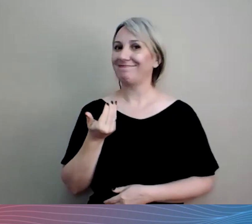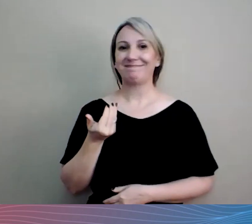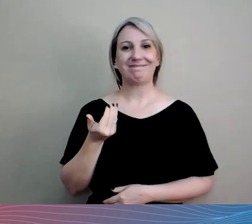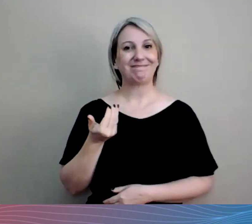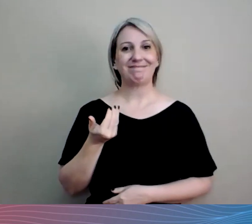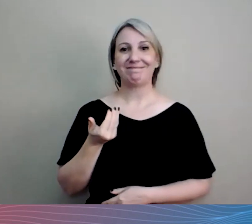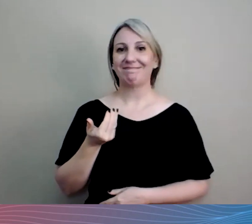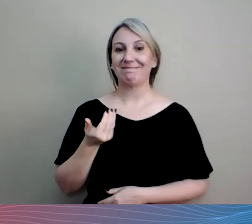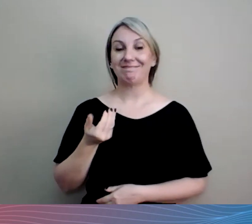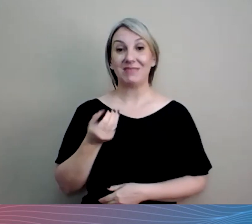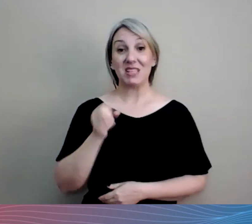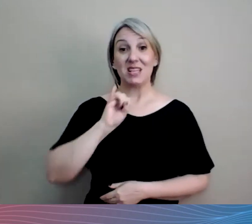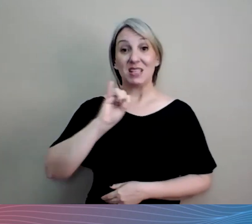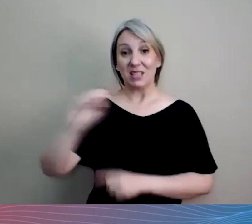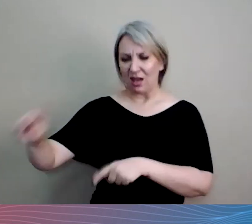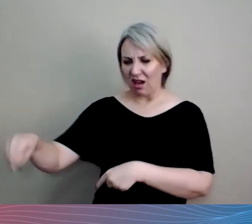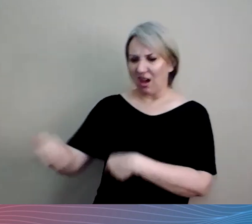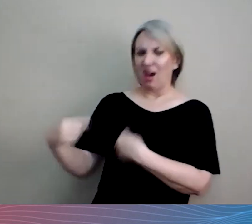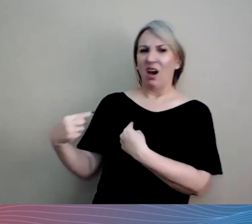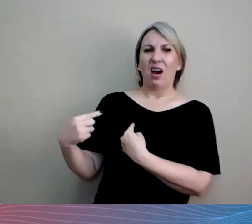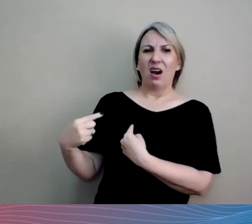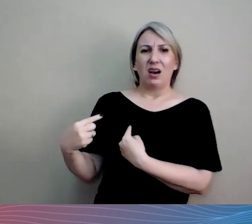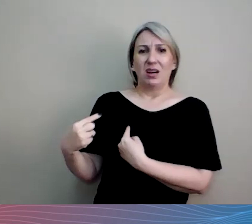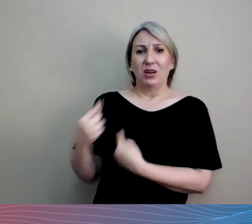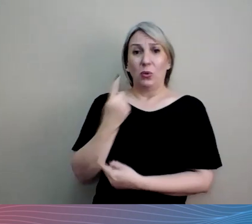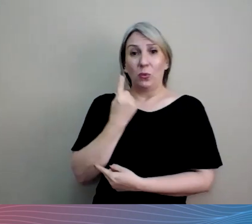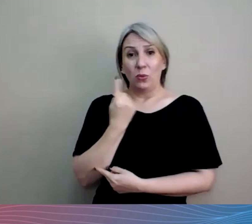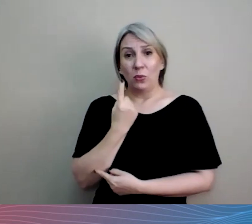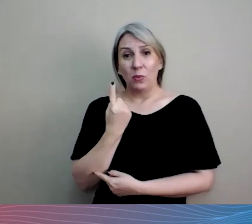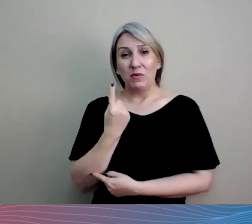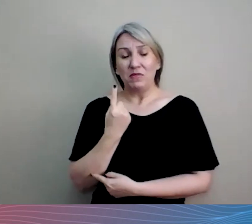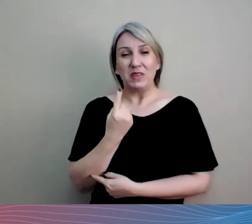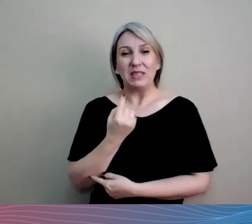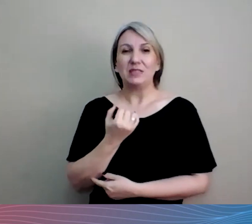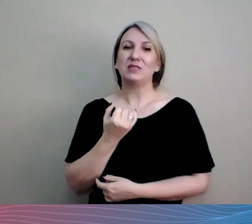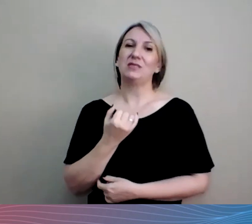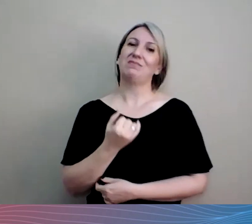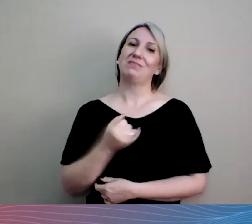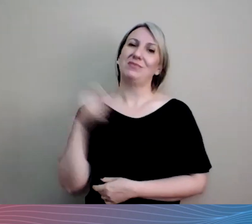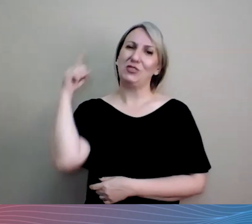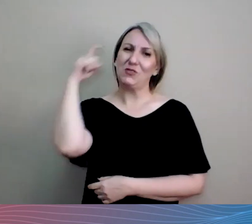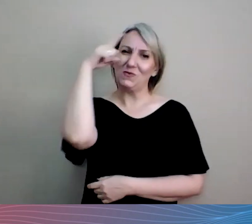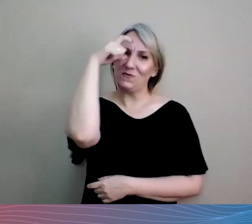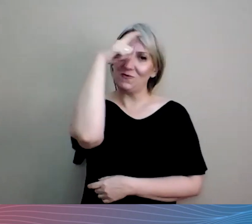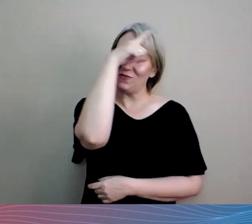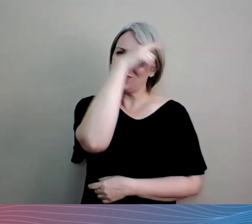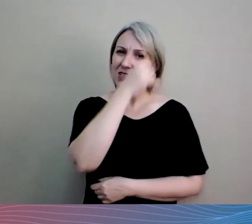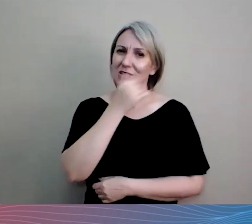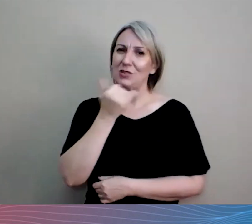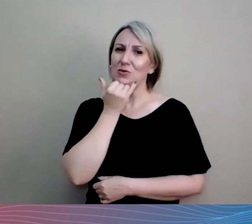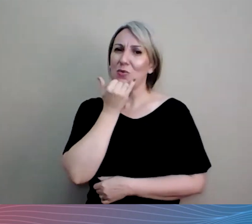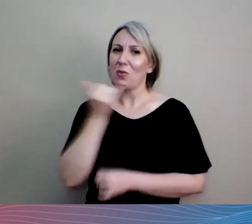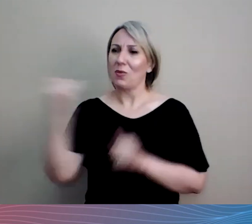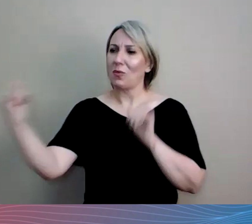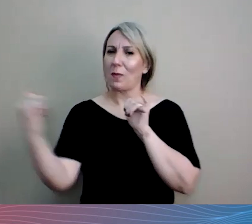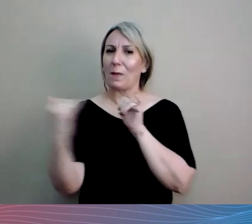vezes, então, a condição dobra. Irmãos, é muito difícil perdoar. Muito difícil perdoar, Muitas vezes,